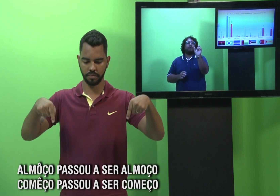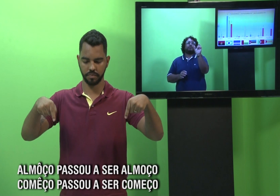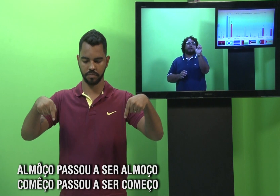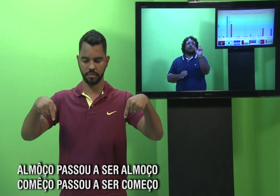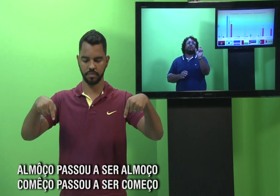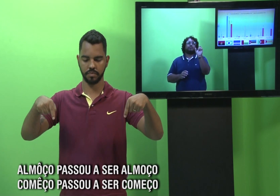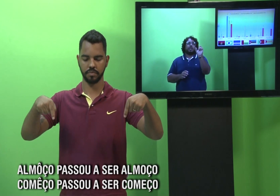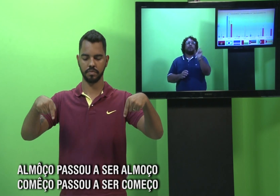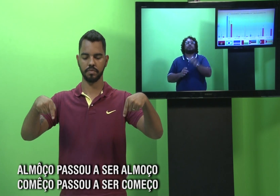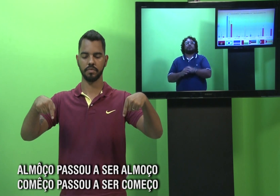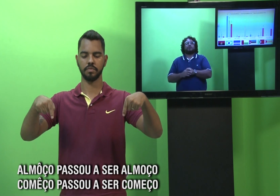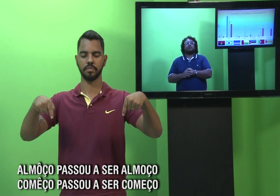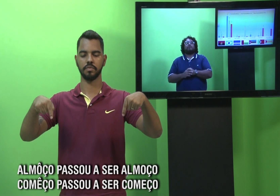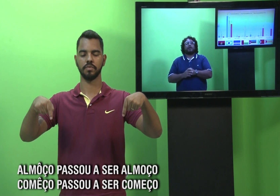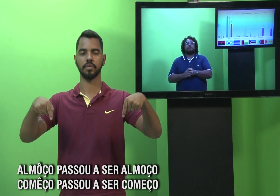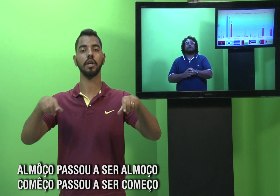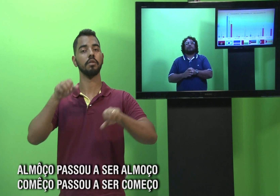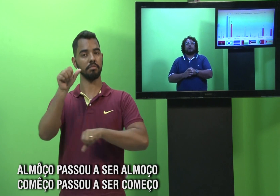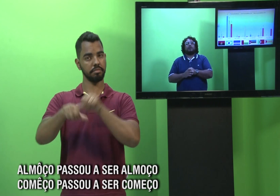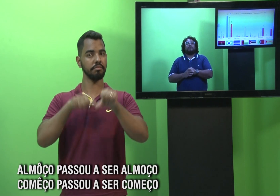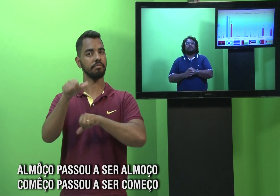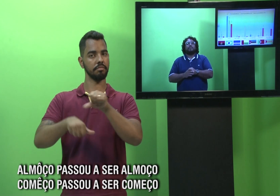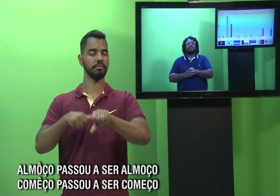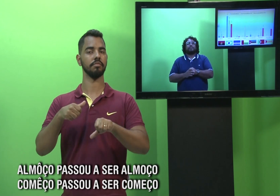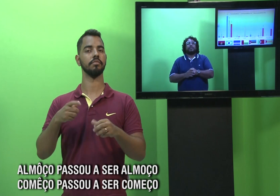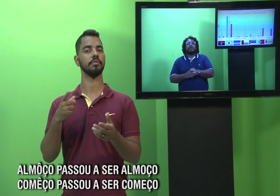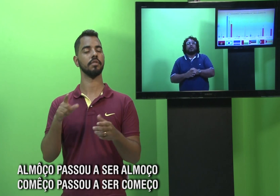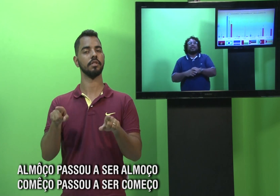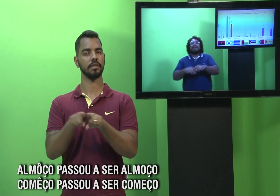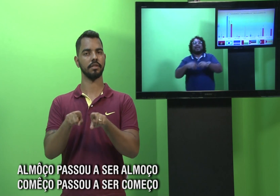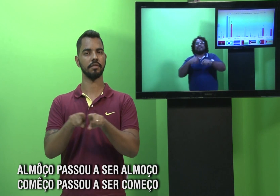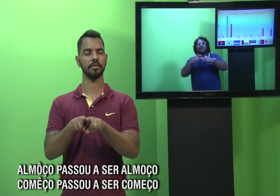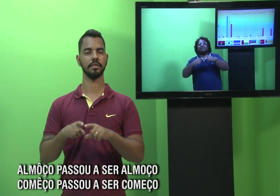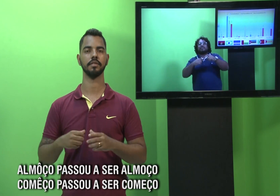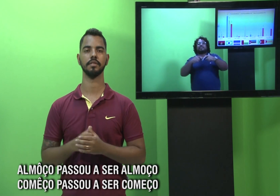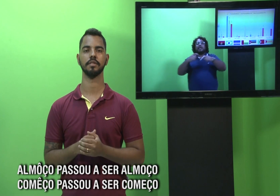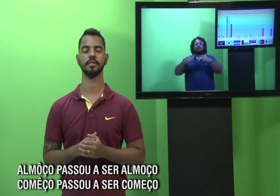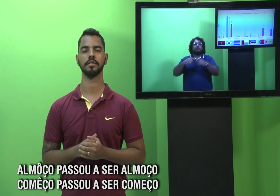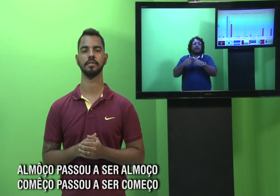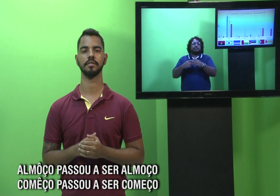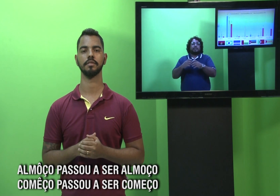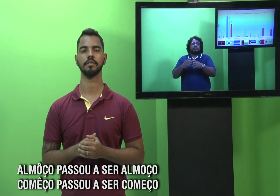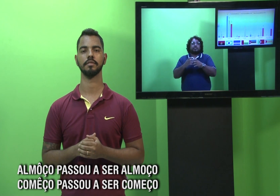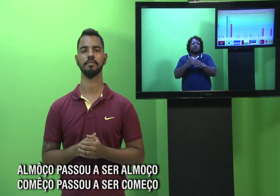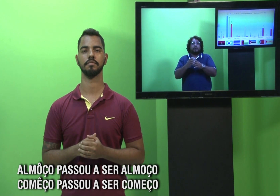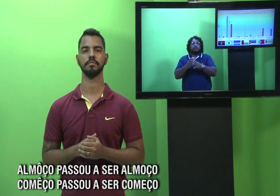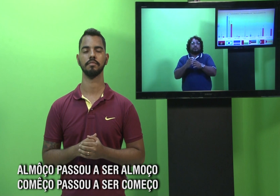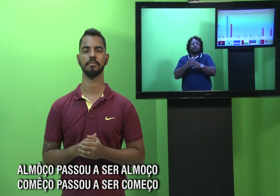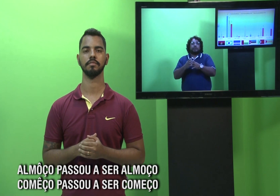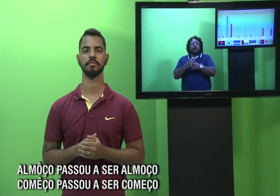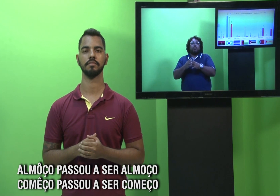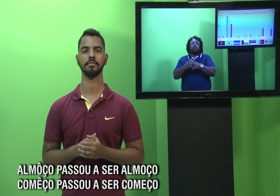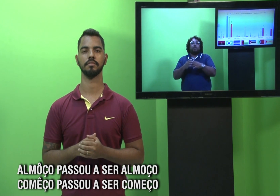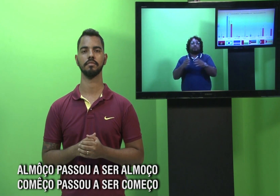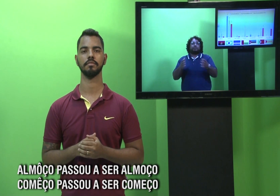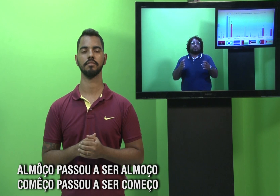nós teríamos aí o acento circunflexo na vogal O, que levava acento para ser distinguido de almoço